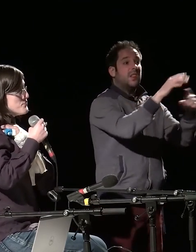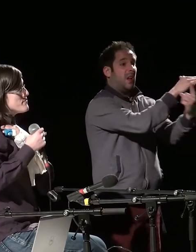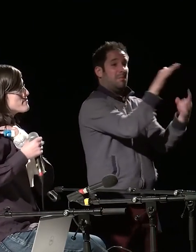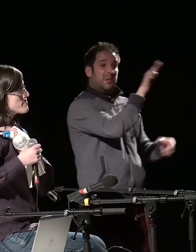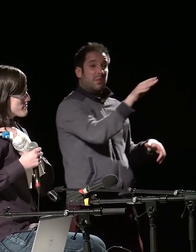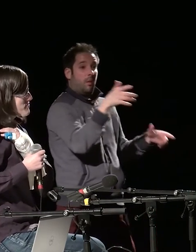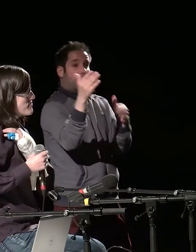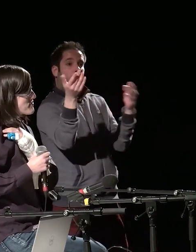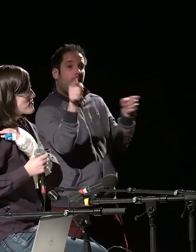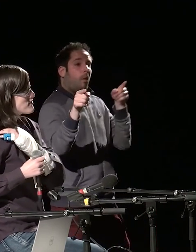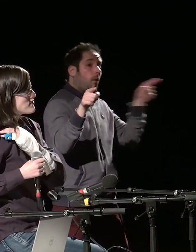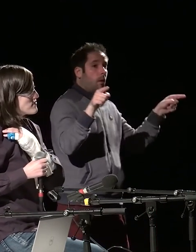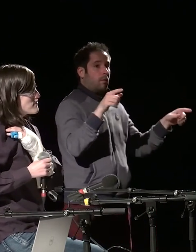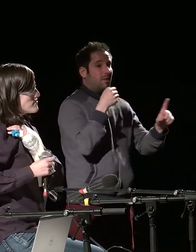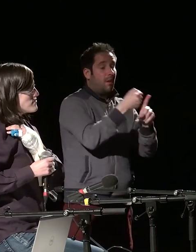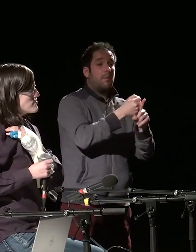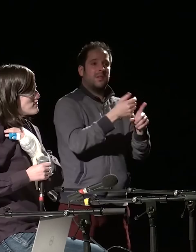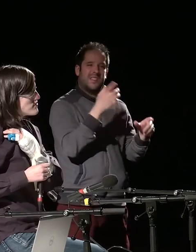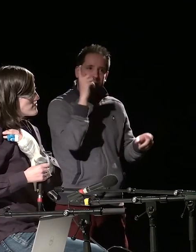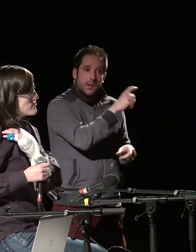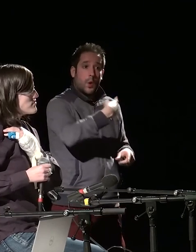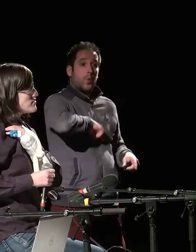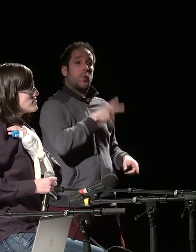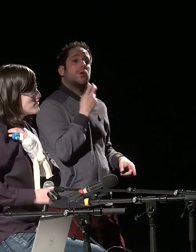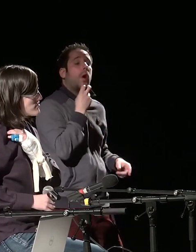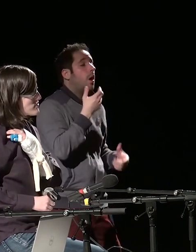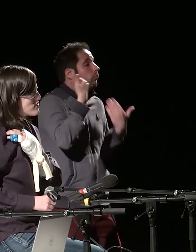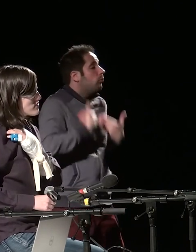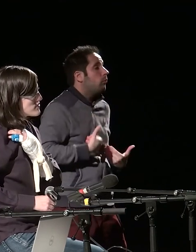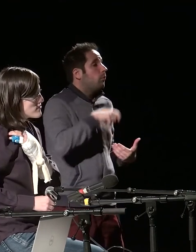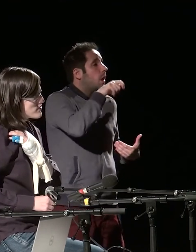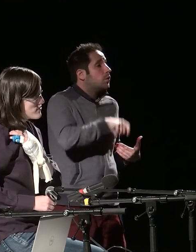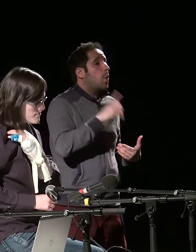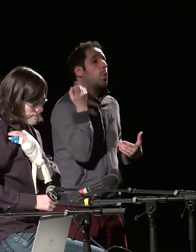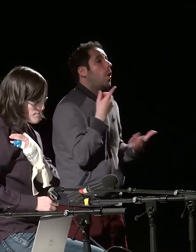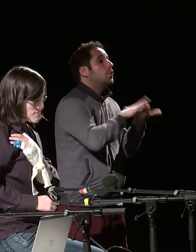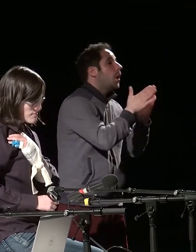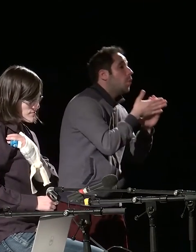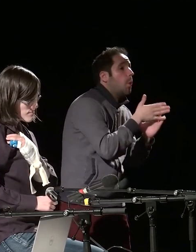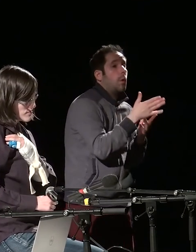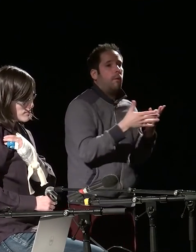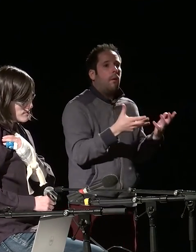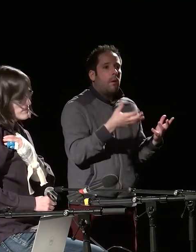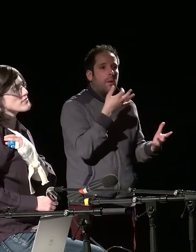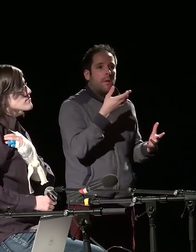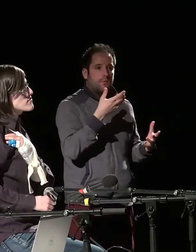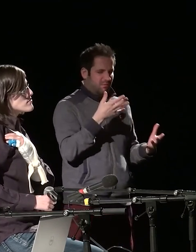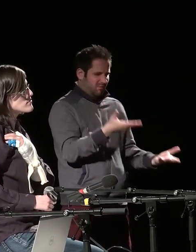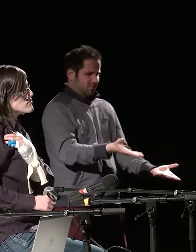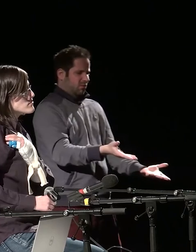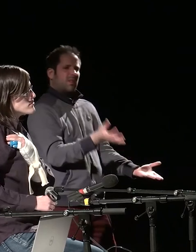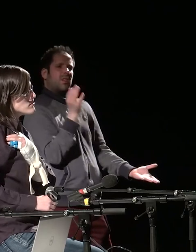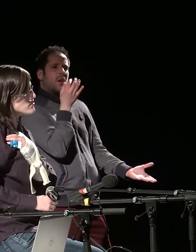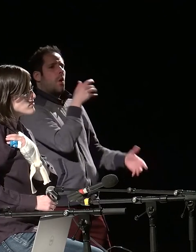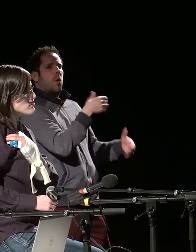Oui. C'est-à-dire que... Si nous, en tant que citoyens ou en tant qu'individus, peu importe, ou associations constituées, on se met à dire